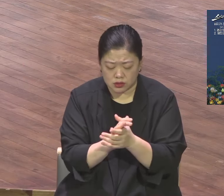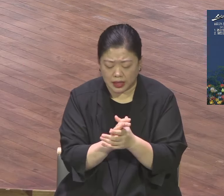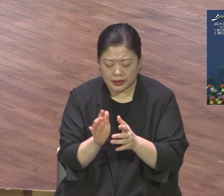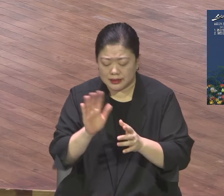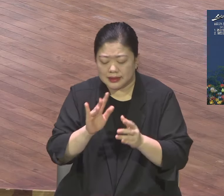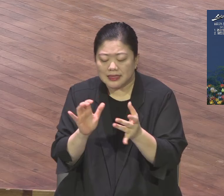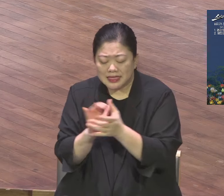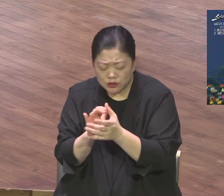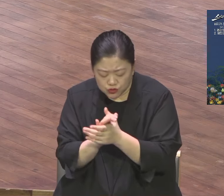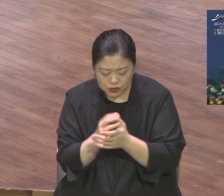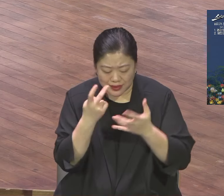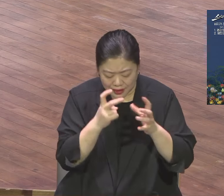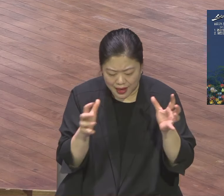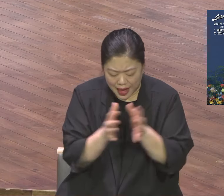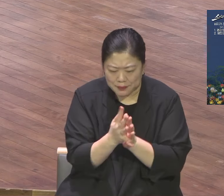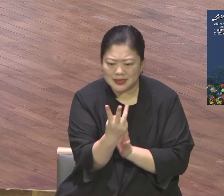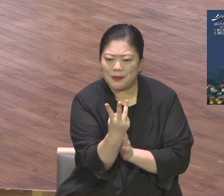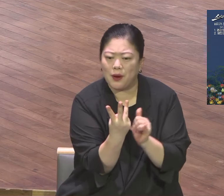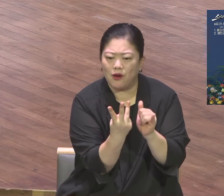질문입니다.